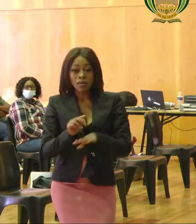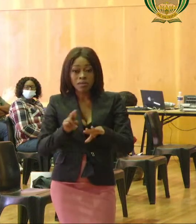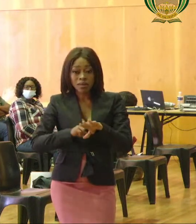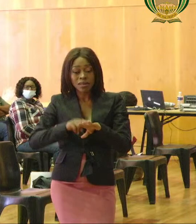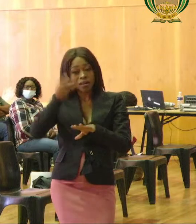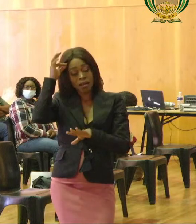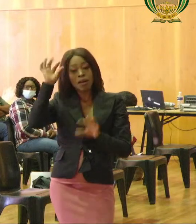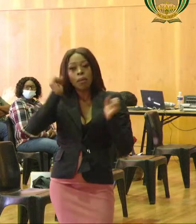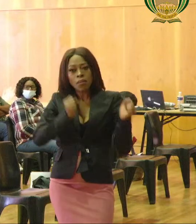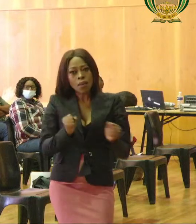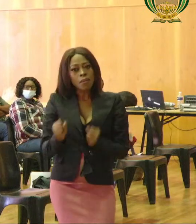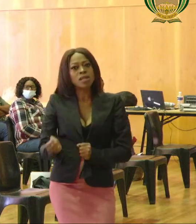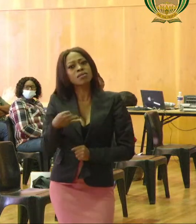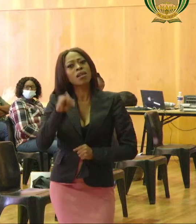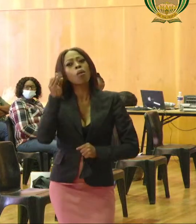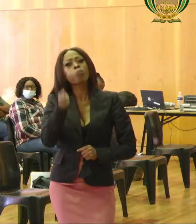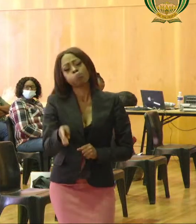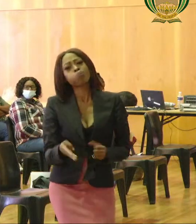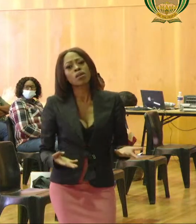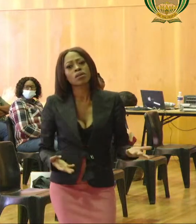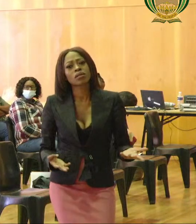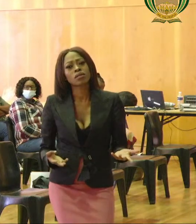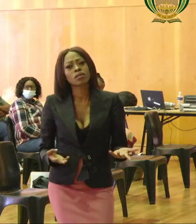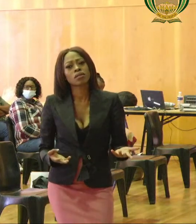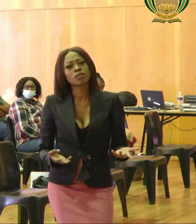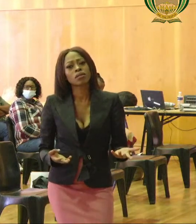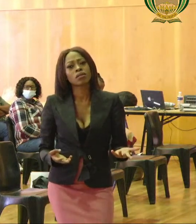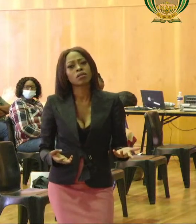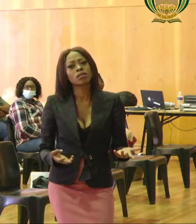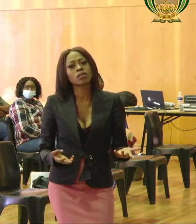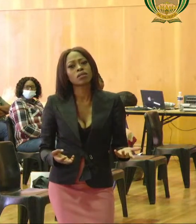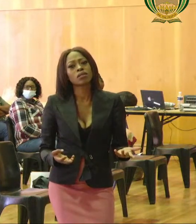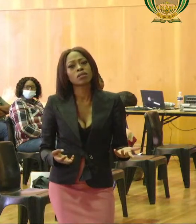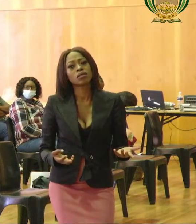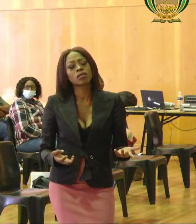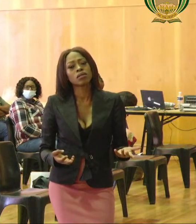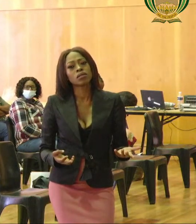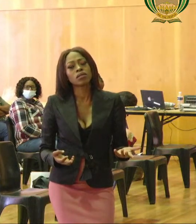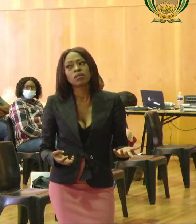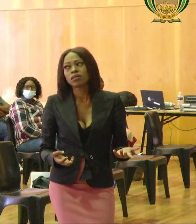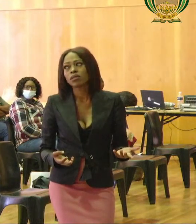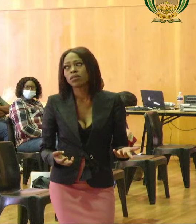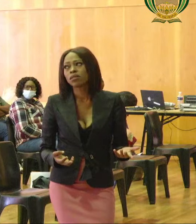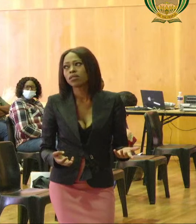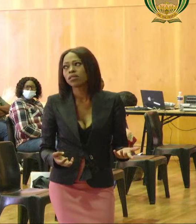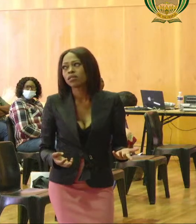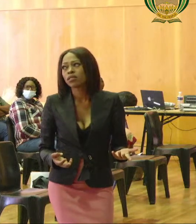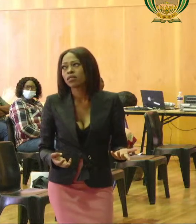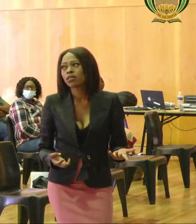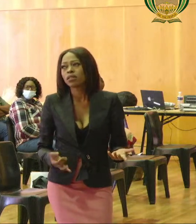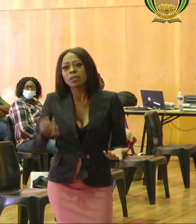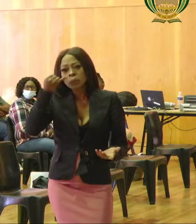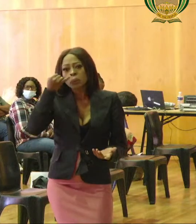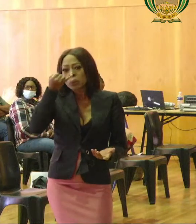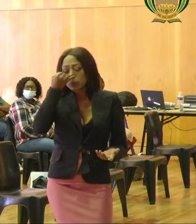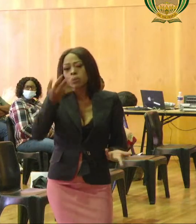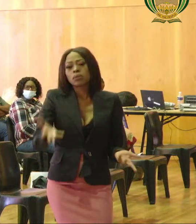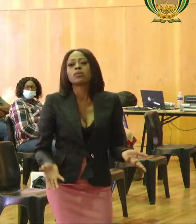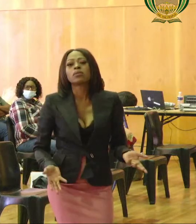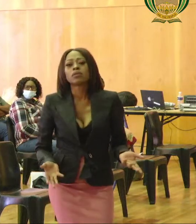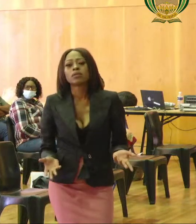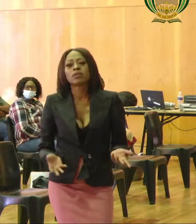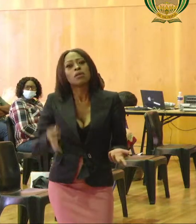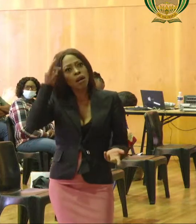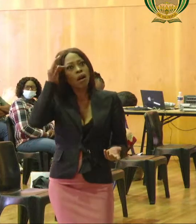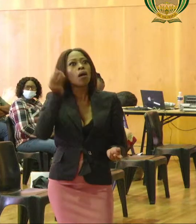ye-apartheid enkulu ekhoyo ephakathi kwethu. Yintoni le apartheid? Yitiki, zii-drugs ezitshaywa ngabantwana ekuhlaleni.